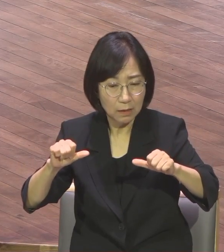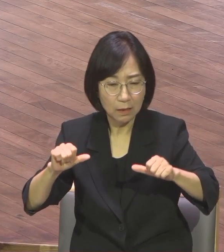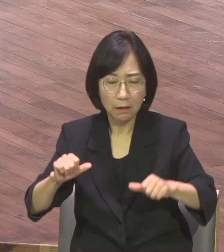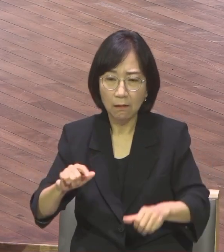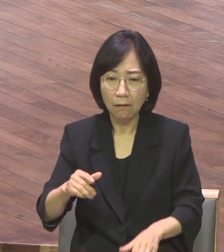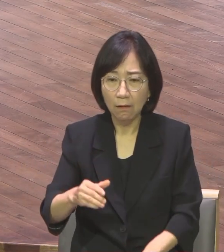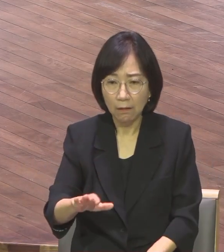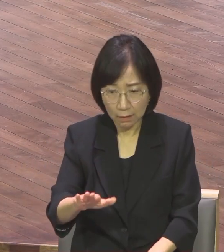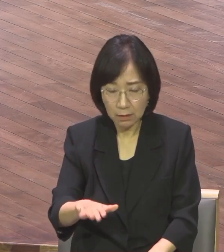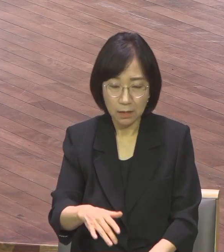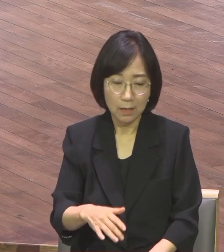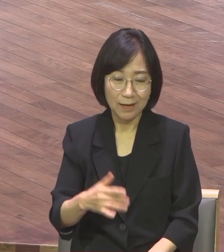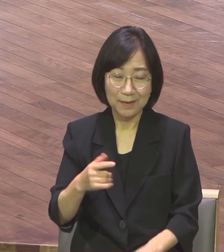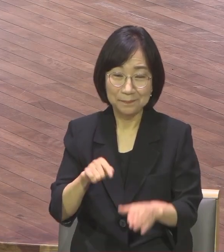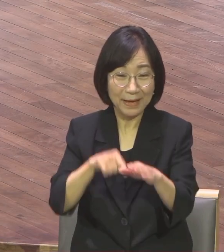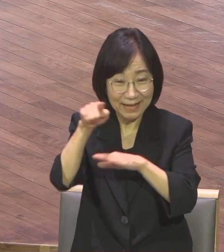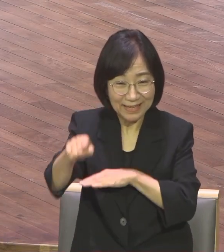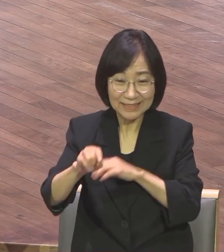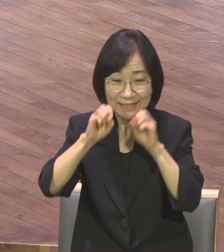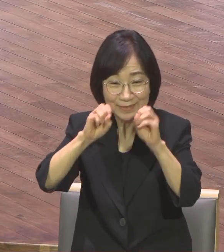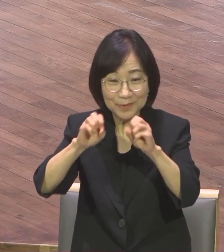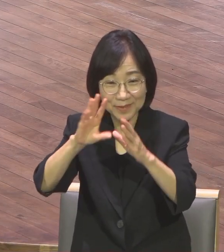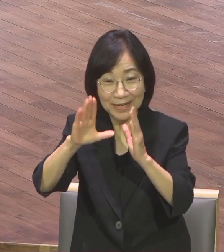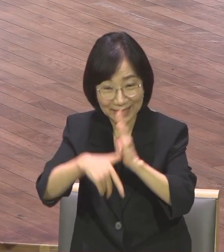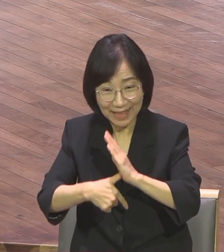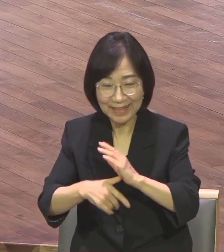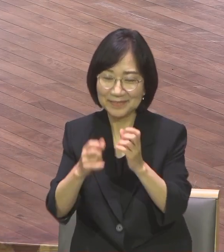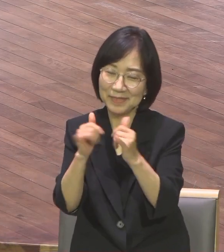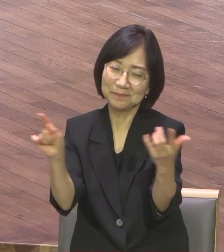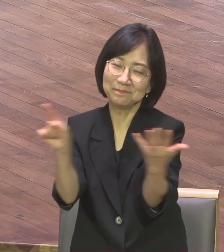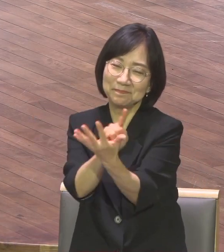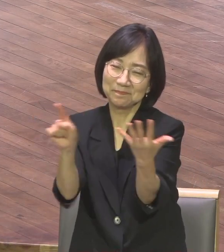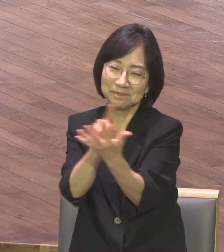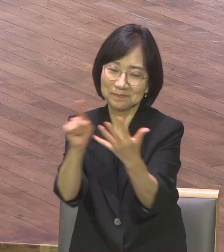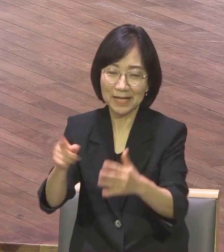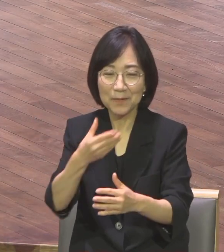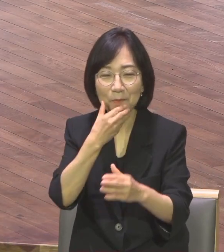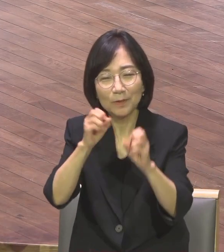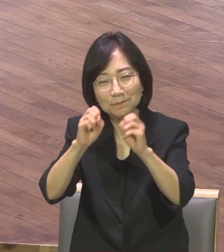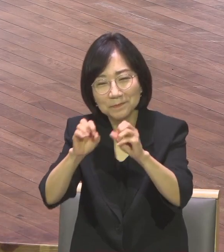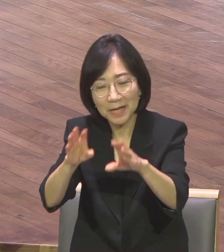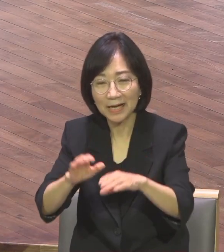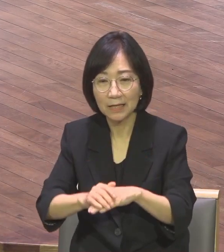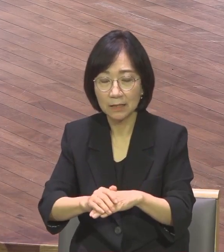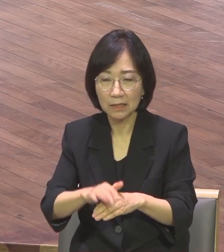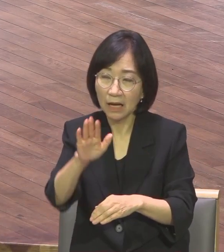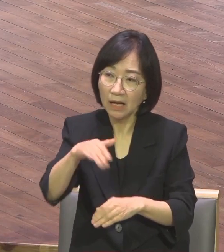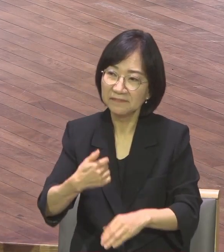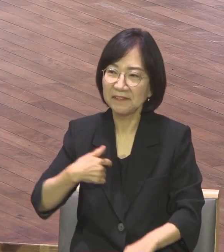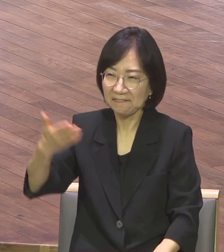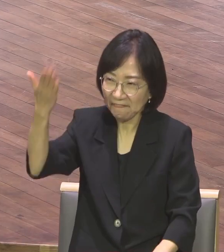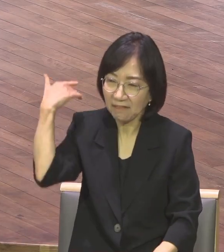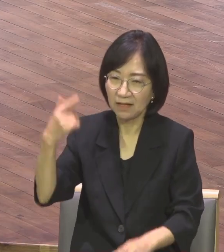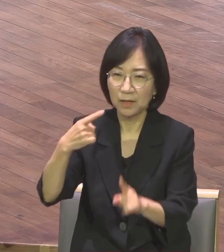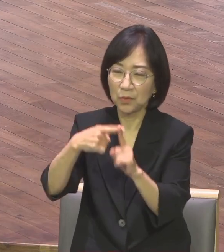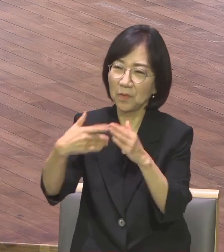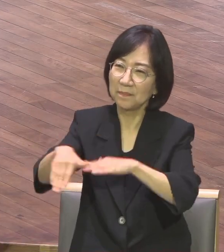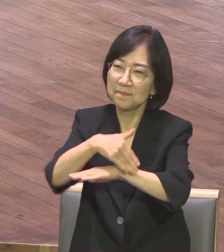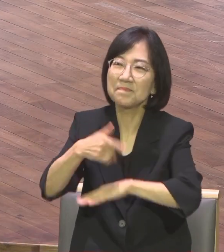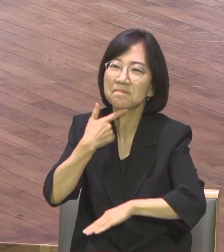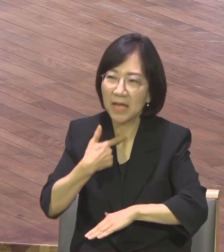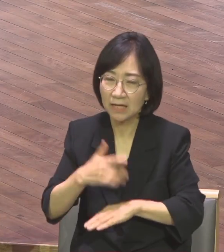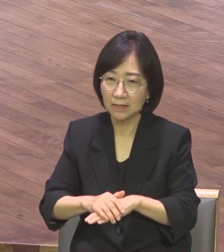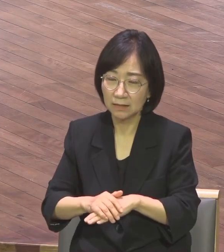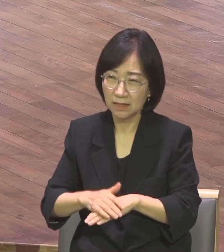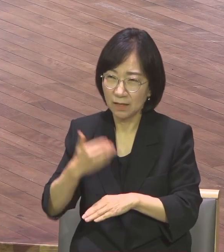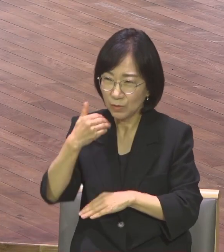복음을 전해보면요 그런 사람 많아요. 나 어릴 때 교회 나갔는데 어느 장로님 때문에 어느 교육자 때문에 누구